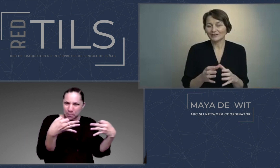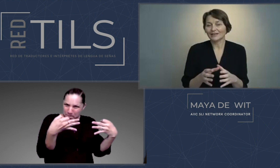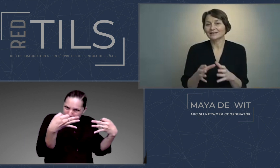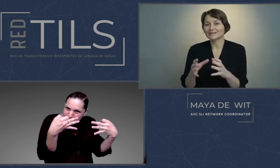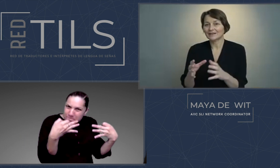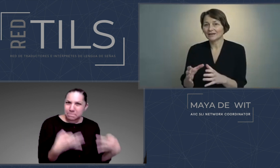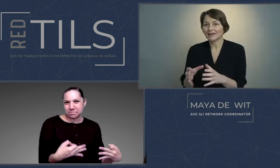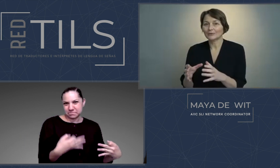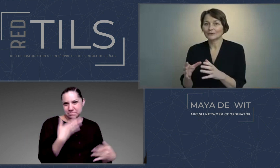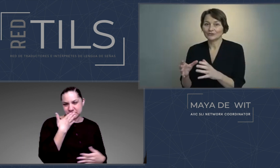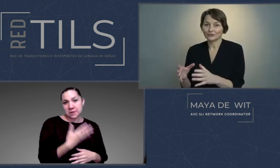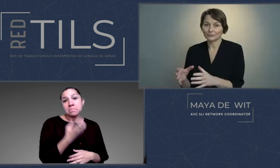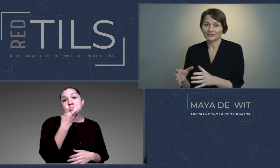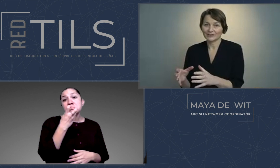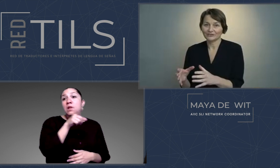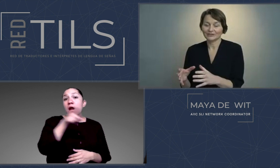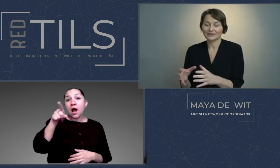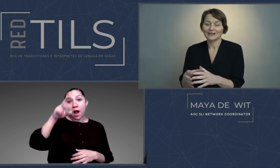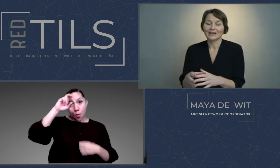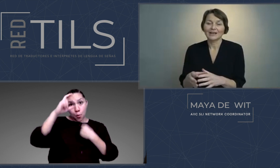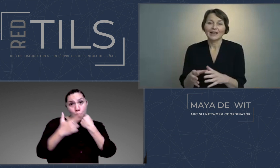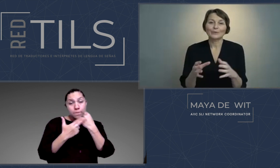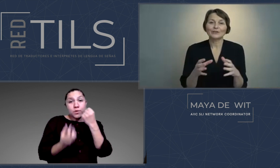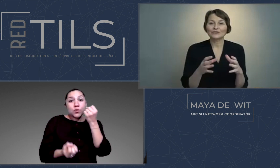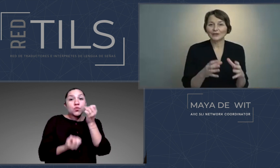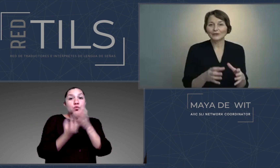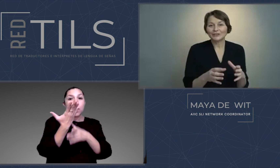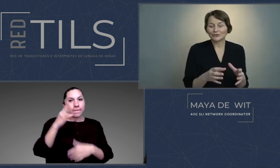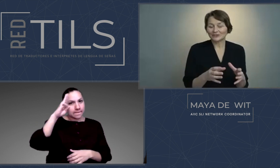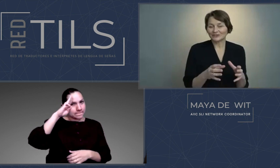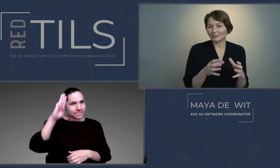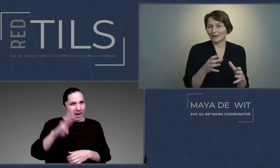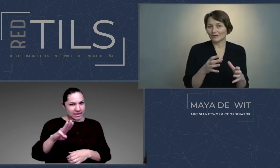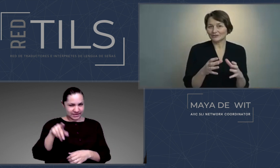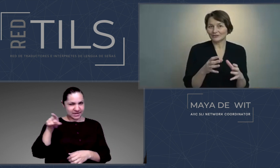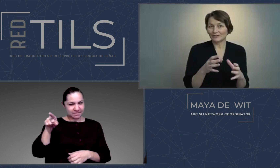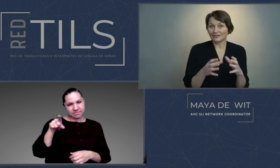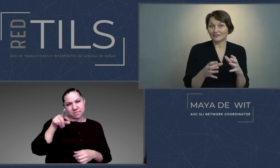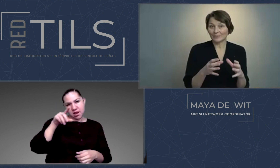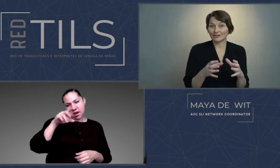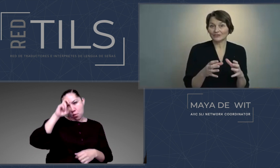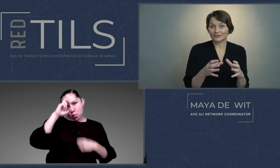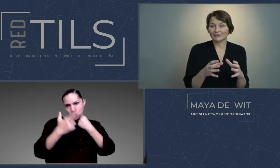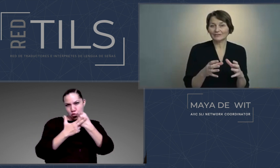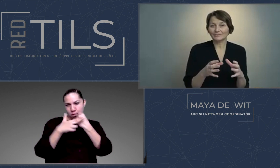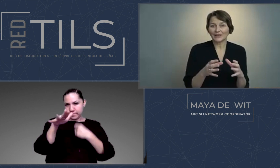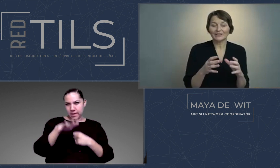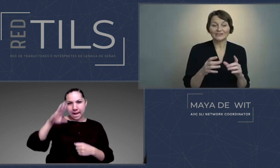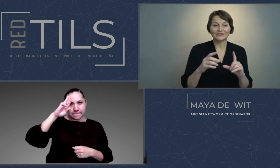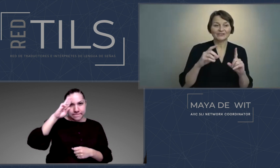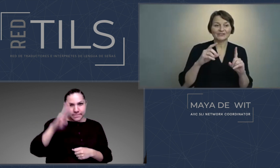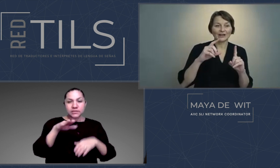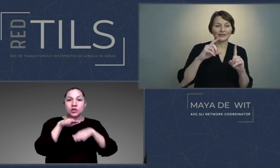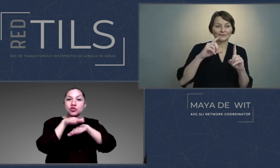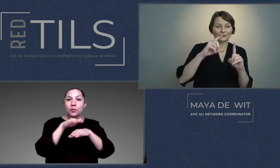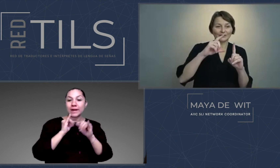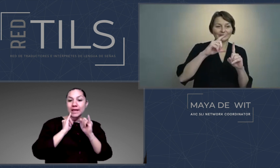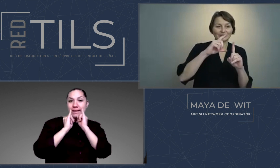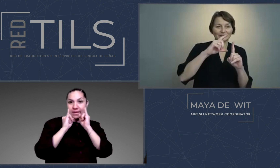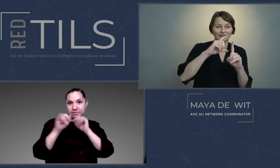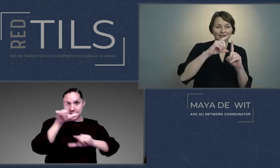maestría en Europa, que es la Maestría Europea en Interpretación de Lengua de Señas, y lo que